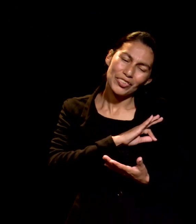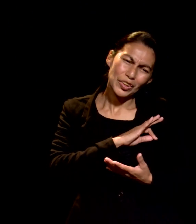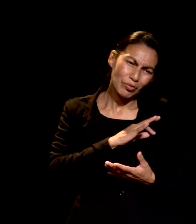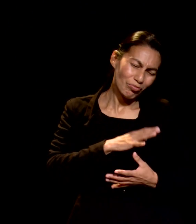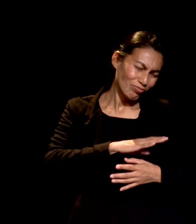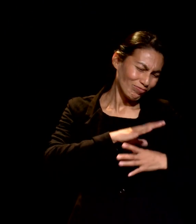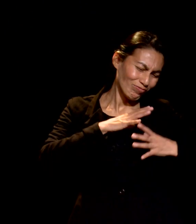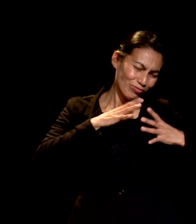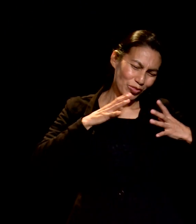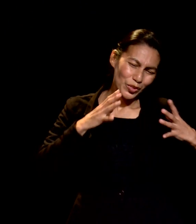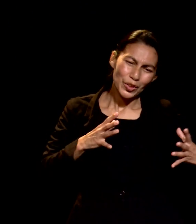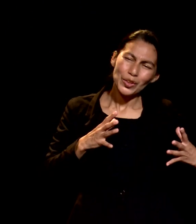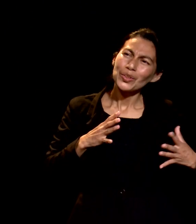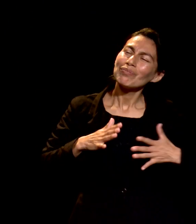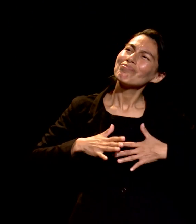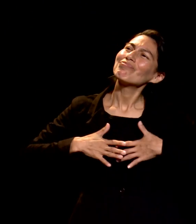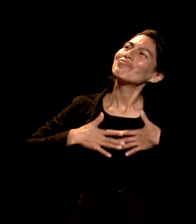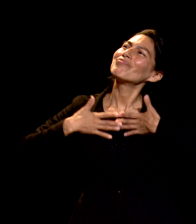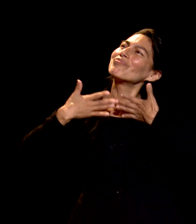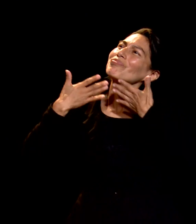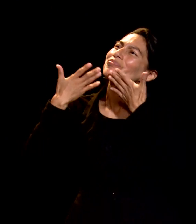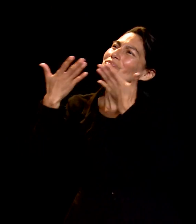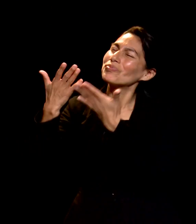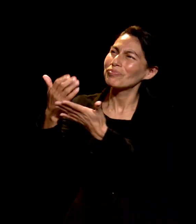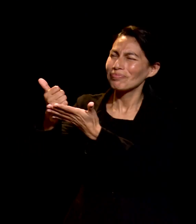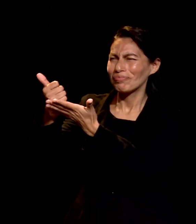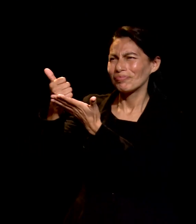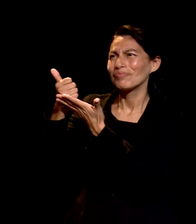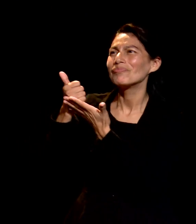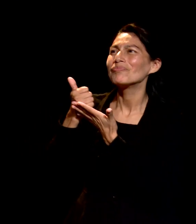Ayúdame a tener más fe